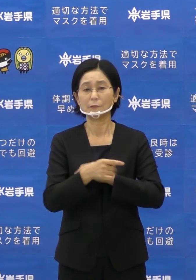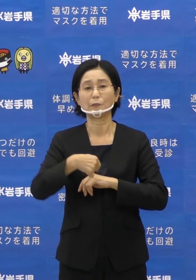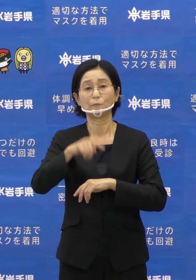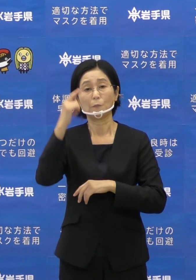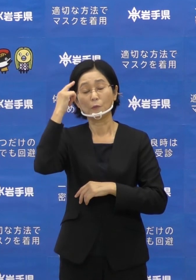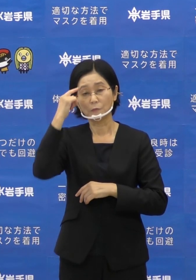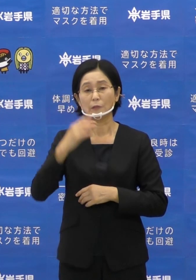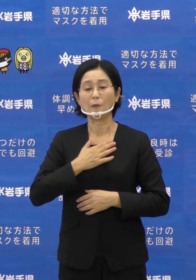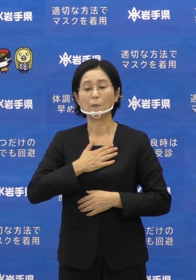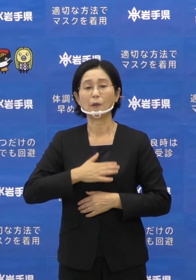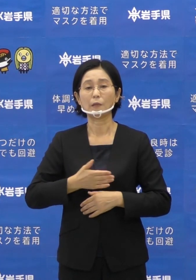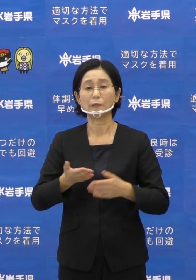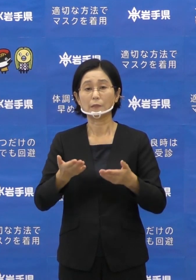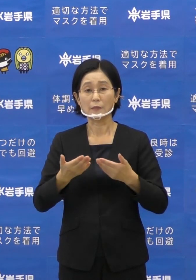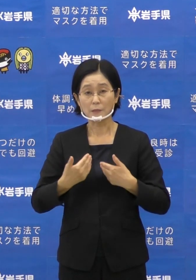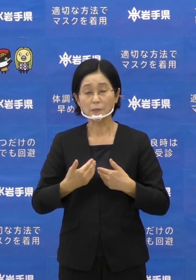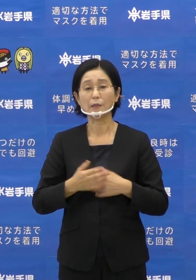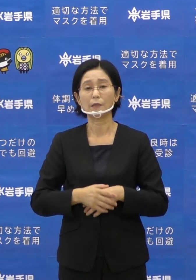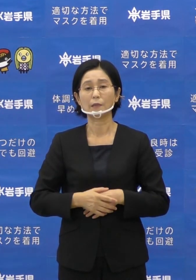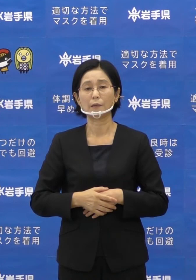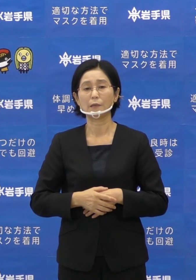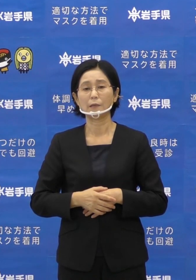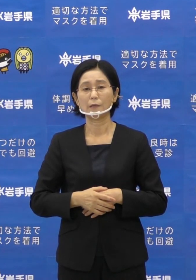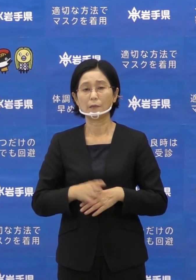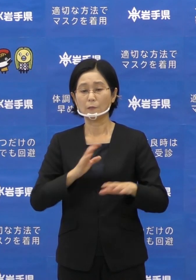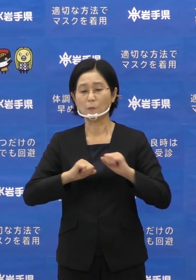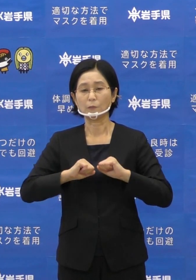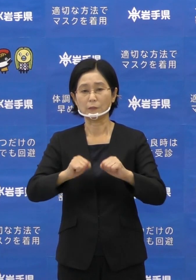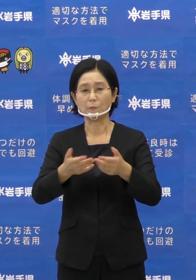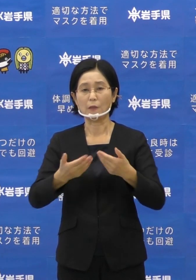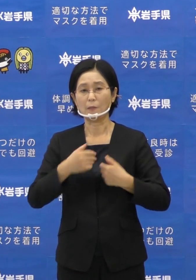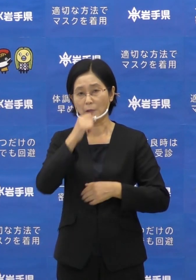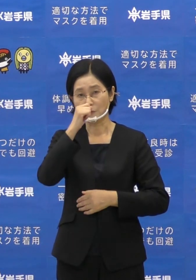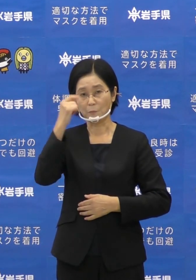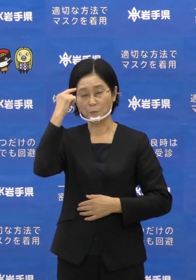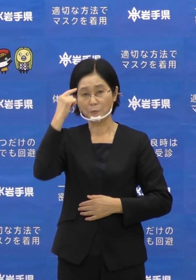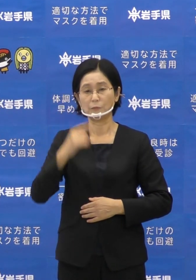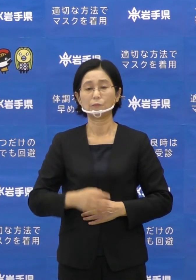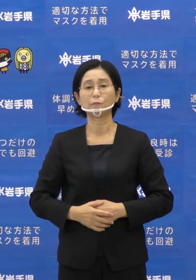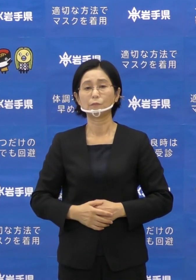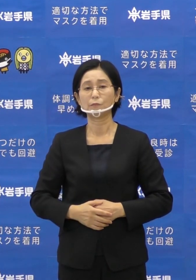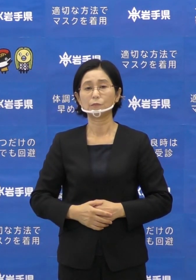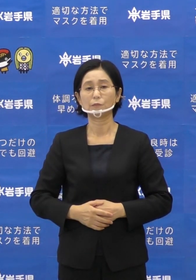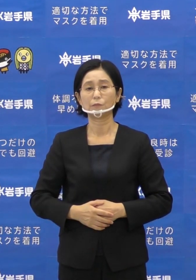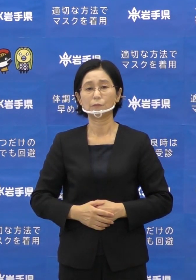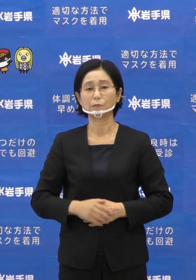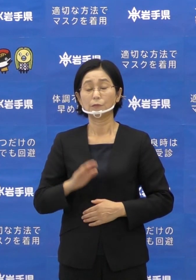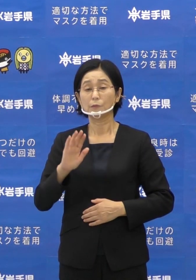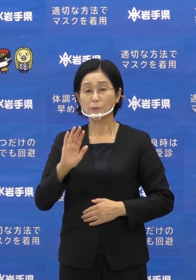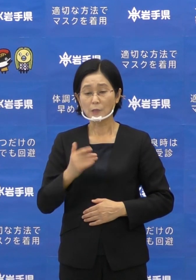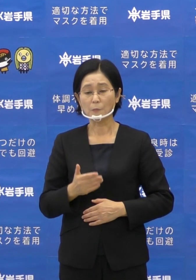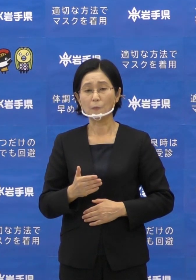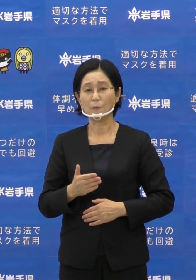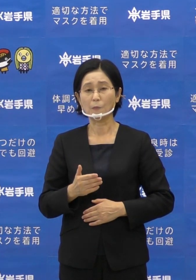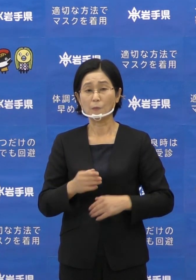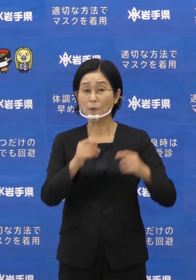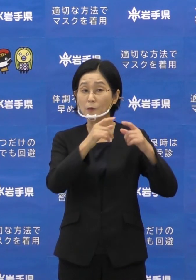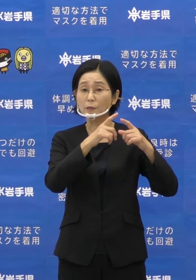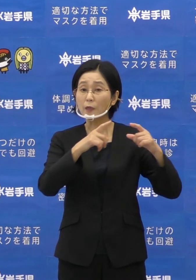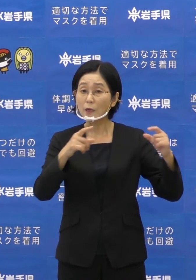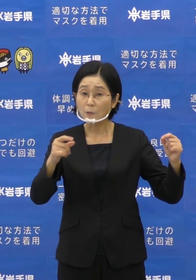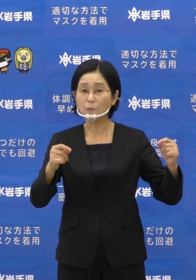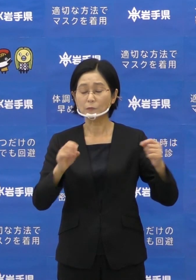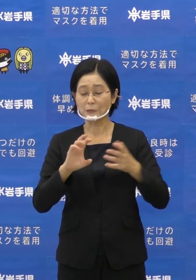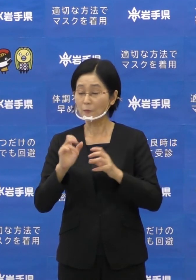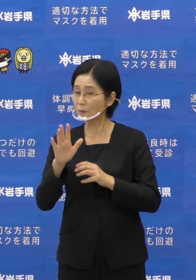こをご理解いただきながらやっていただければいいと思います。しかし一方で全国の増え方というのが